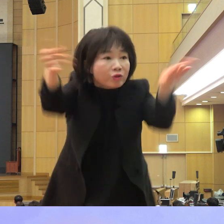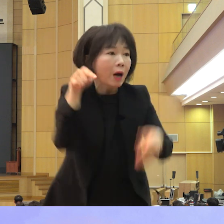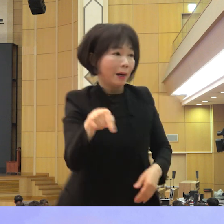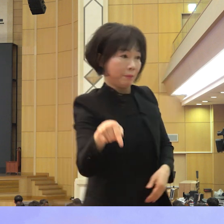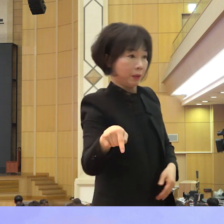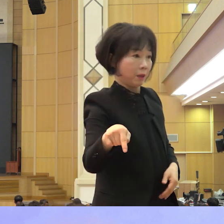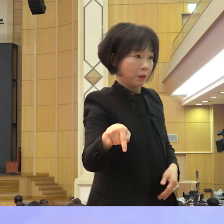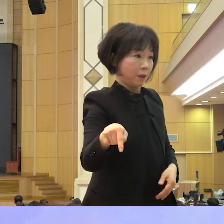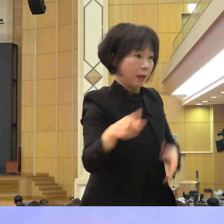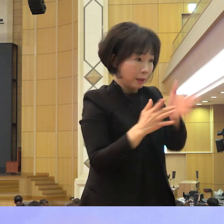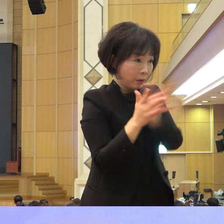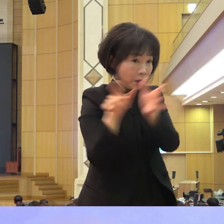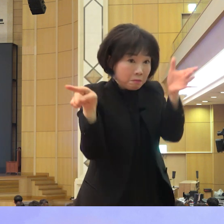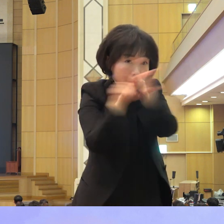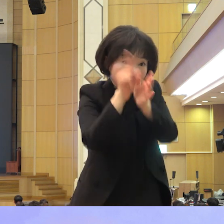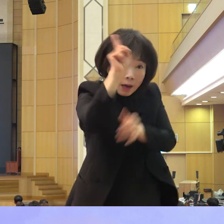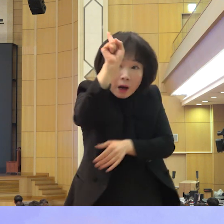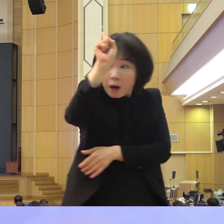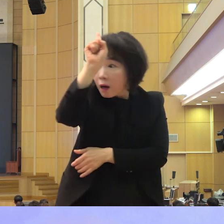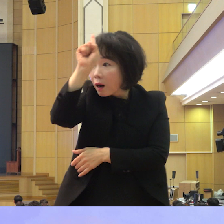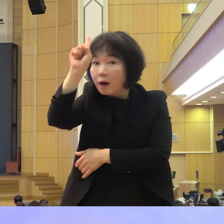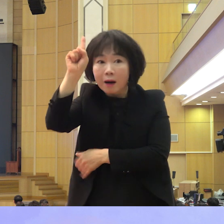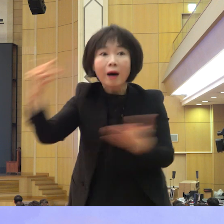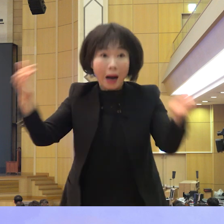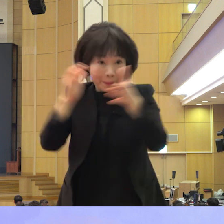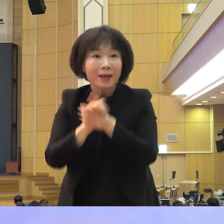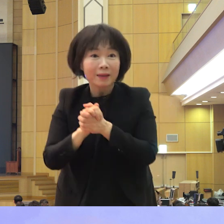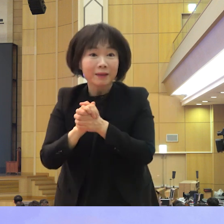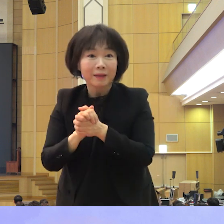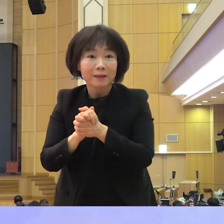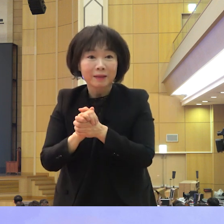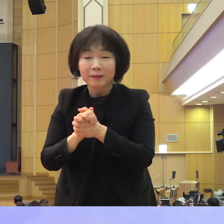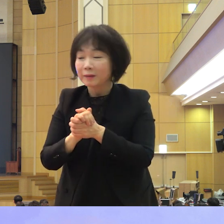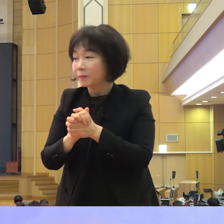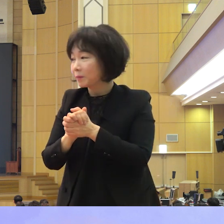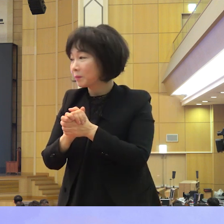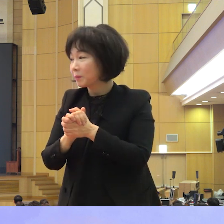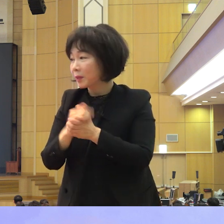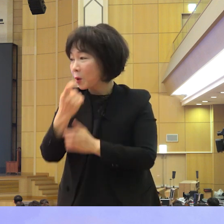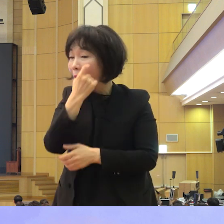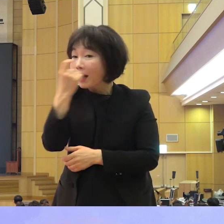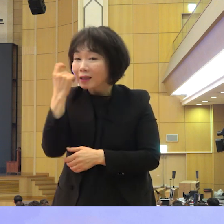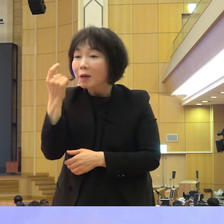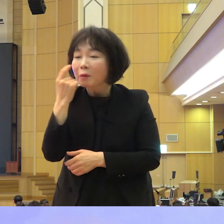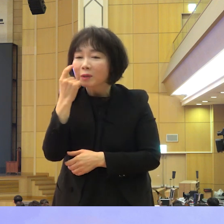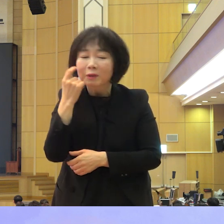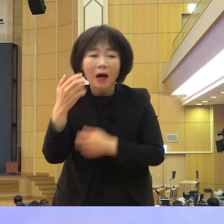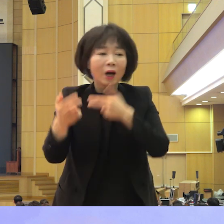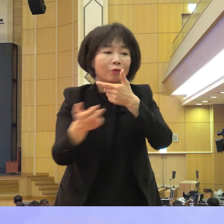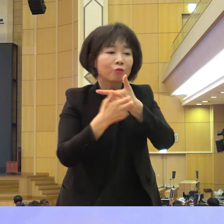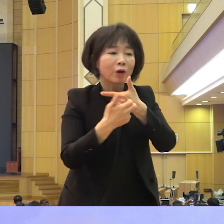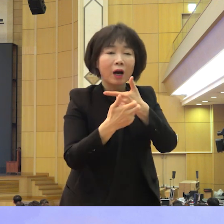성경에 정말 그렇게 기록되어 있는지 성경 말씀을 확인합니다.